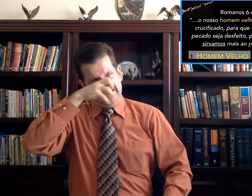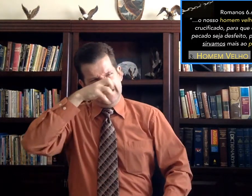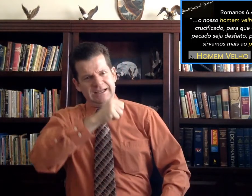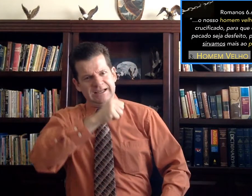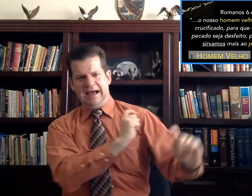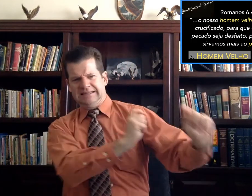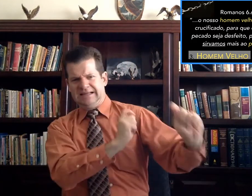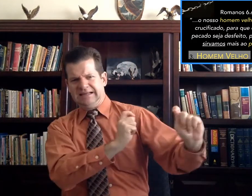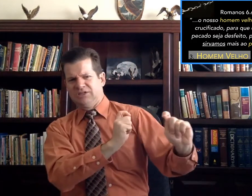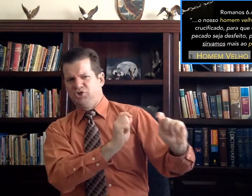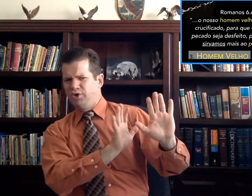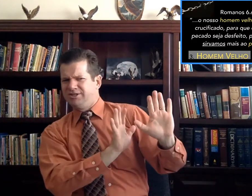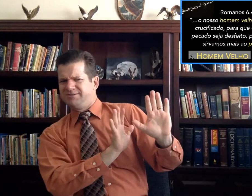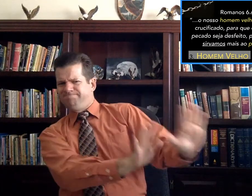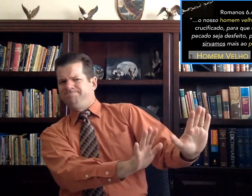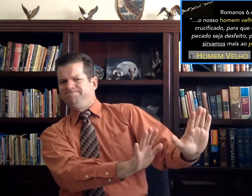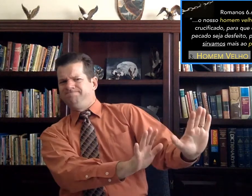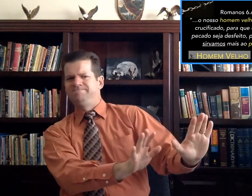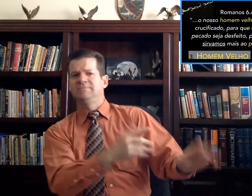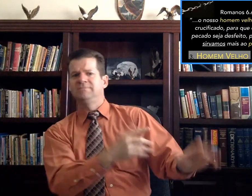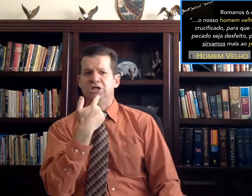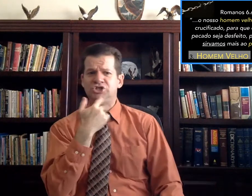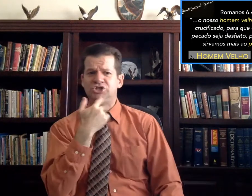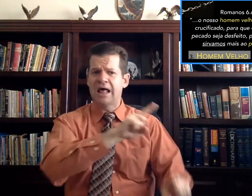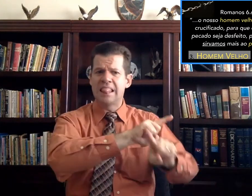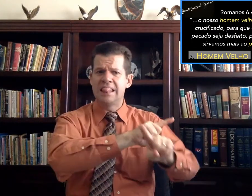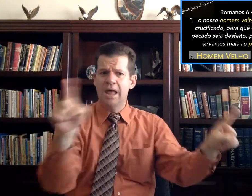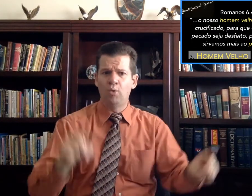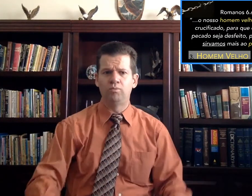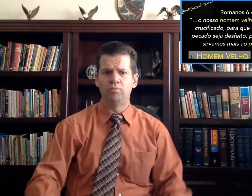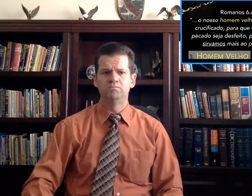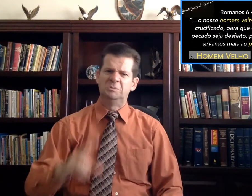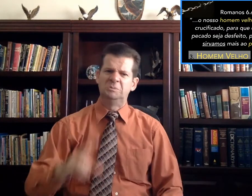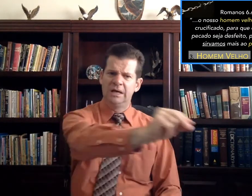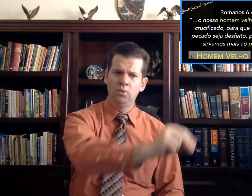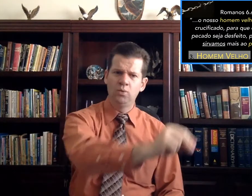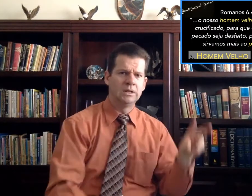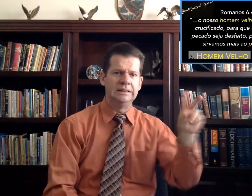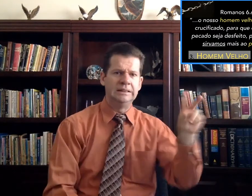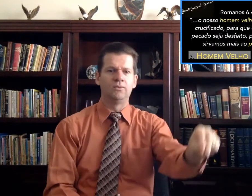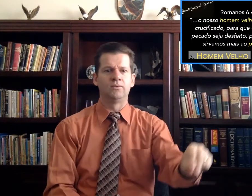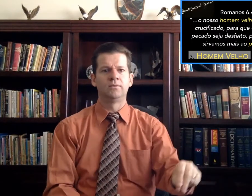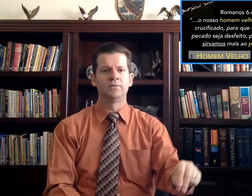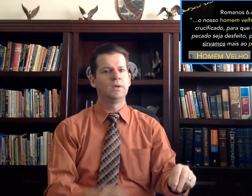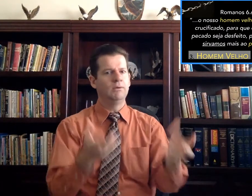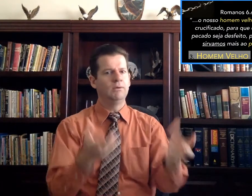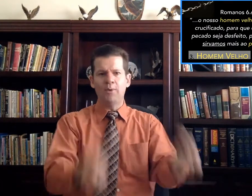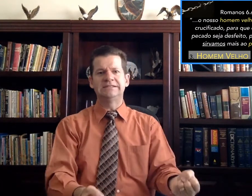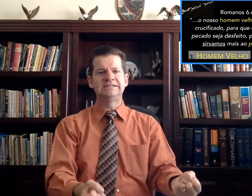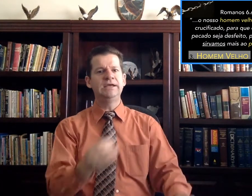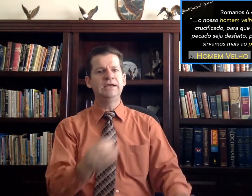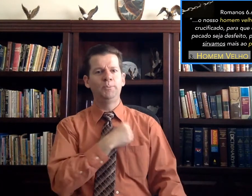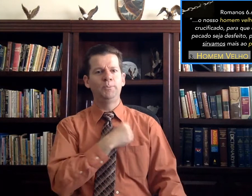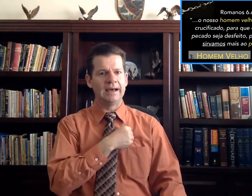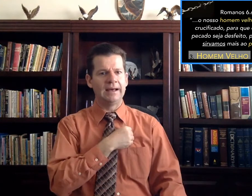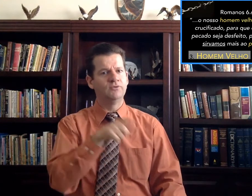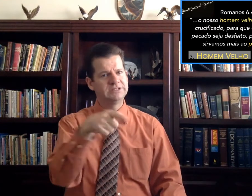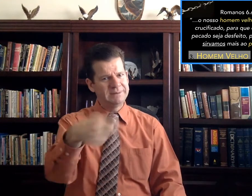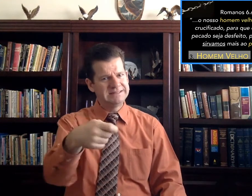Resista às tentações e diga não, não, não. Eu não aceito o pecado. Você